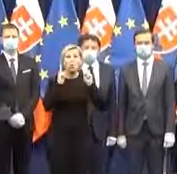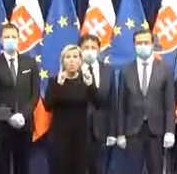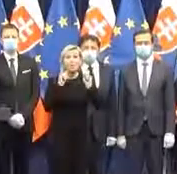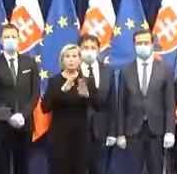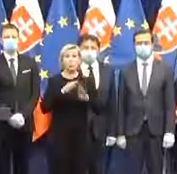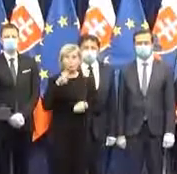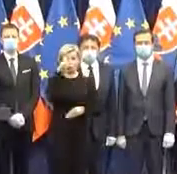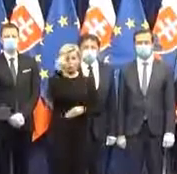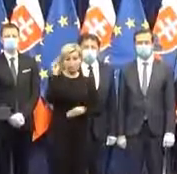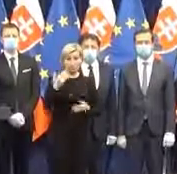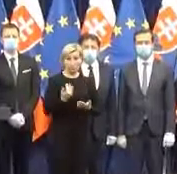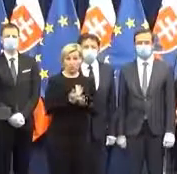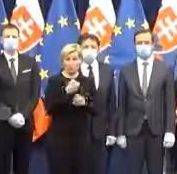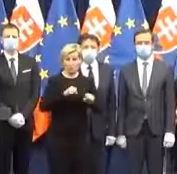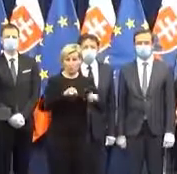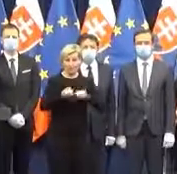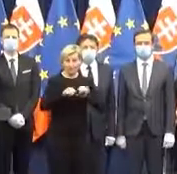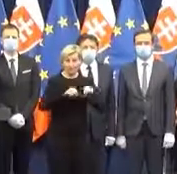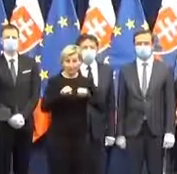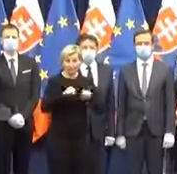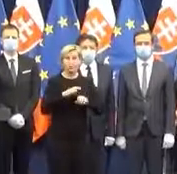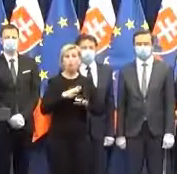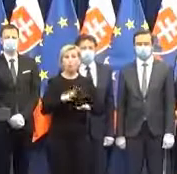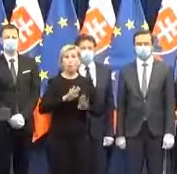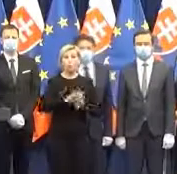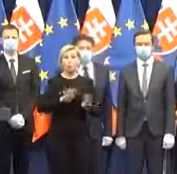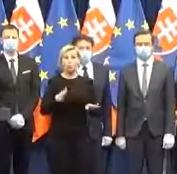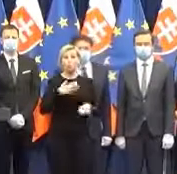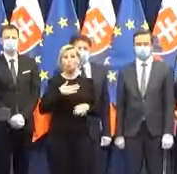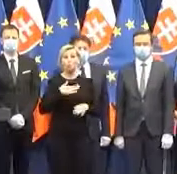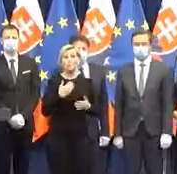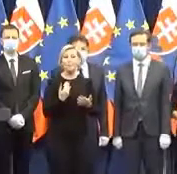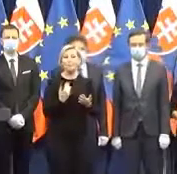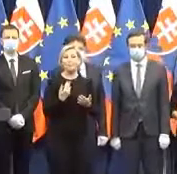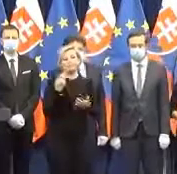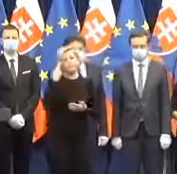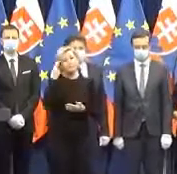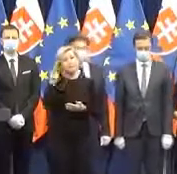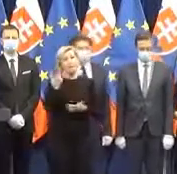novú vládu, už boli známe výsledky z dnešného dňa.